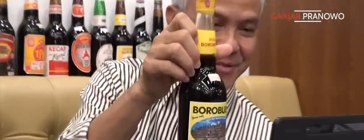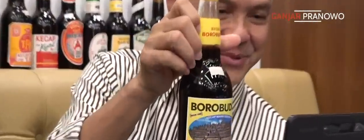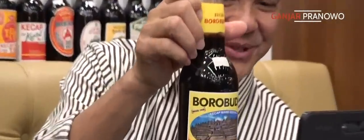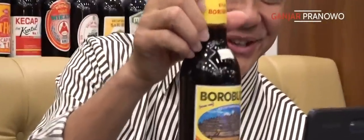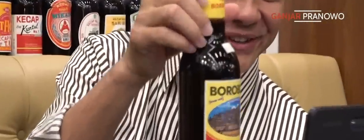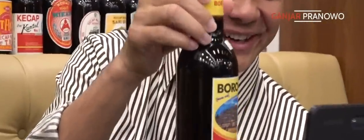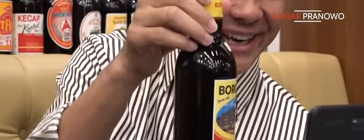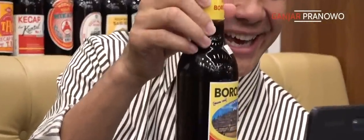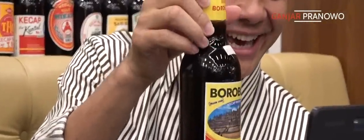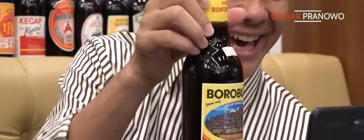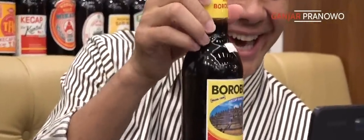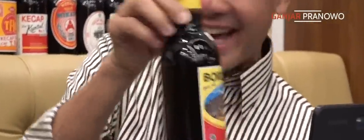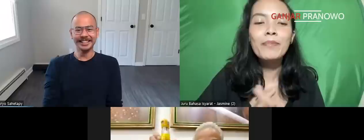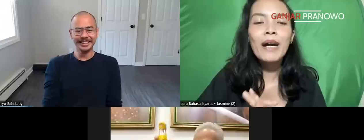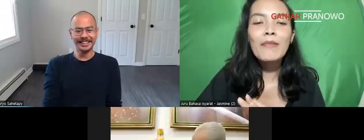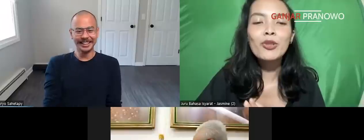boro